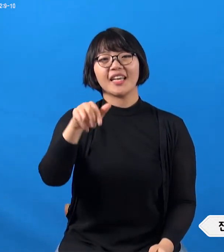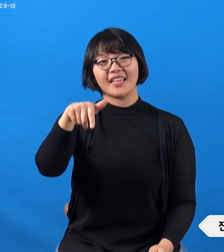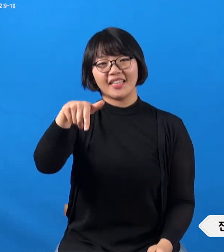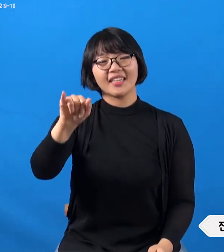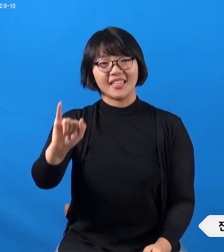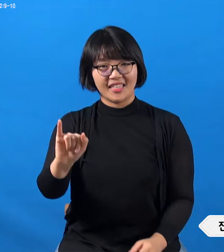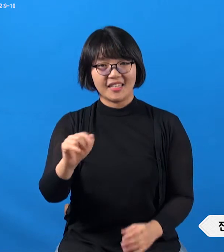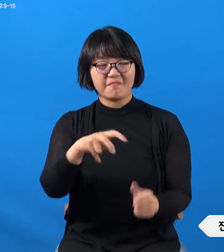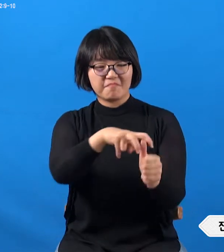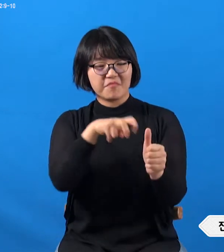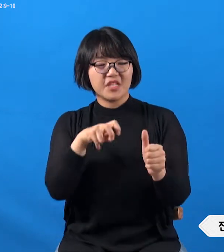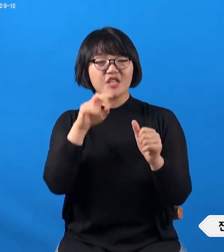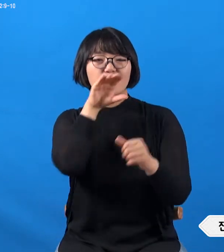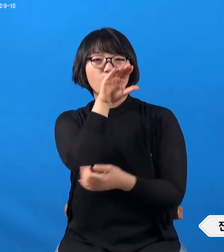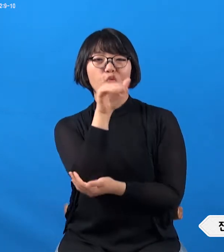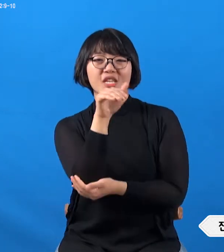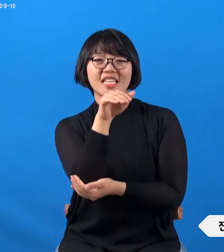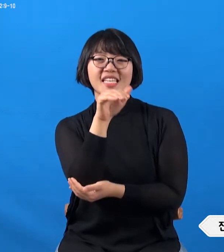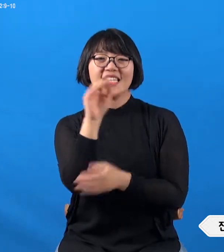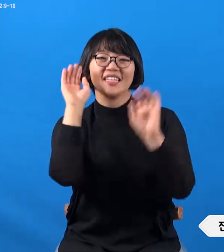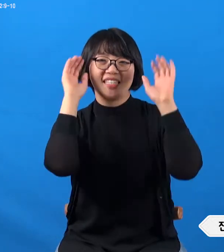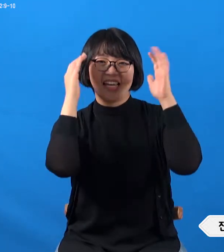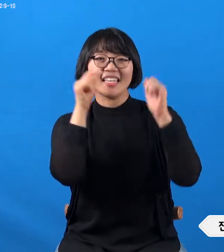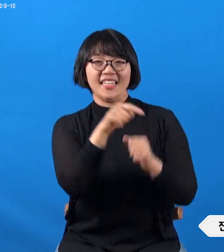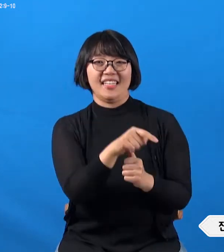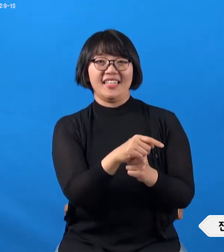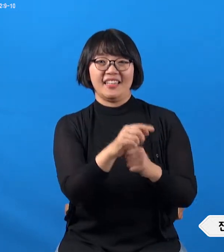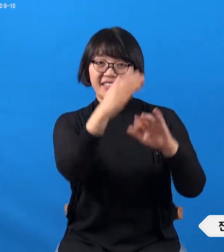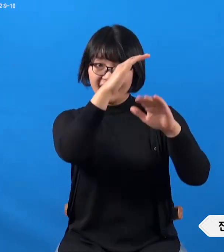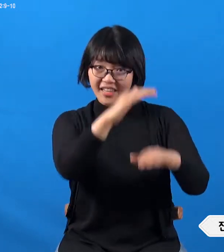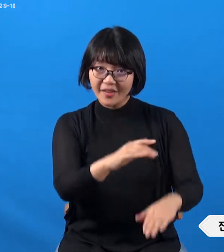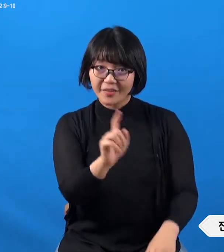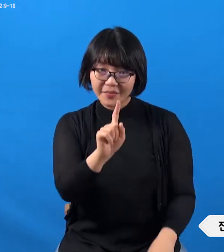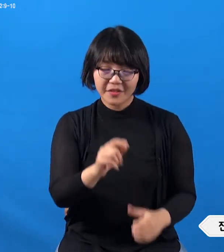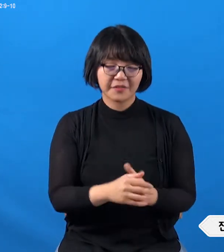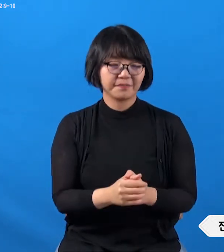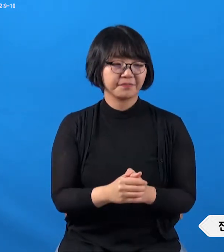이야기는 오리 새끼들과 함께 탄생했던